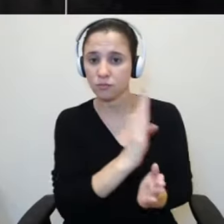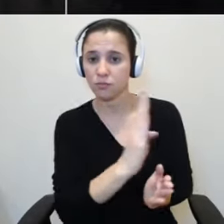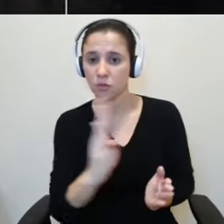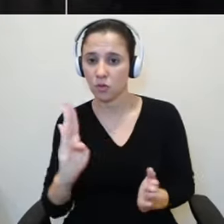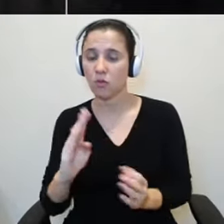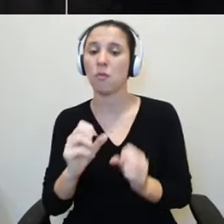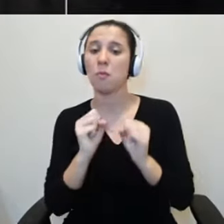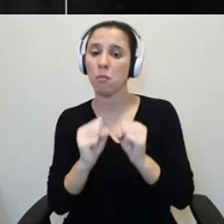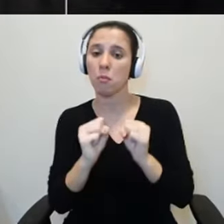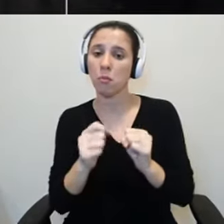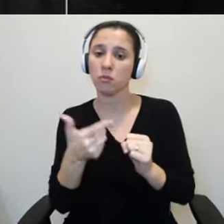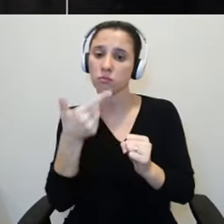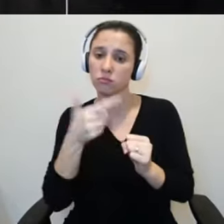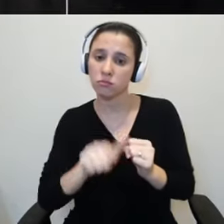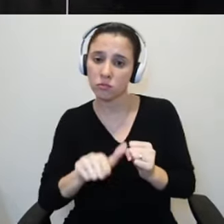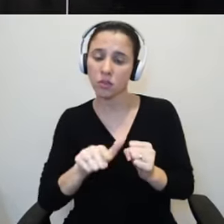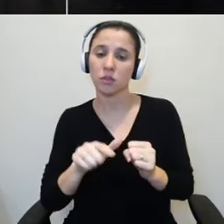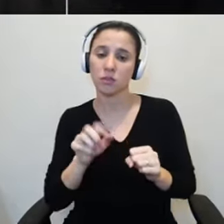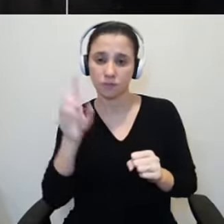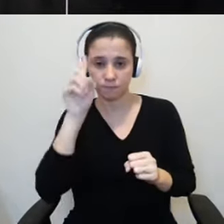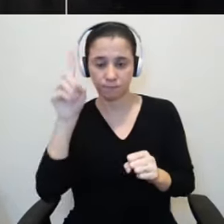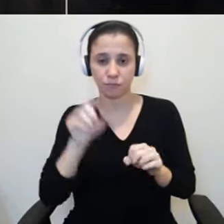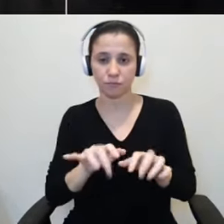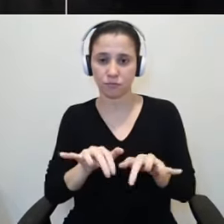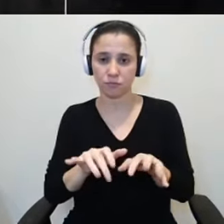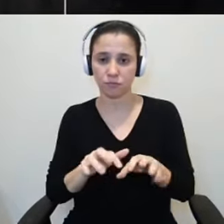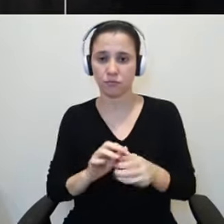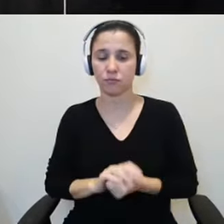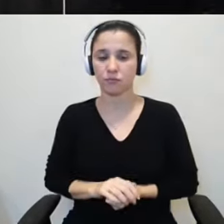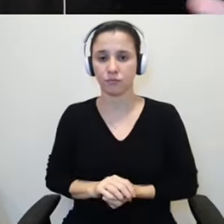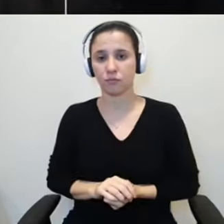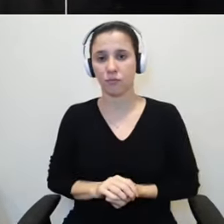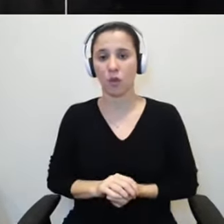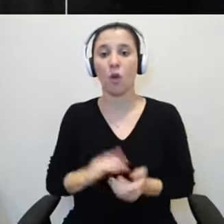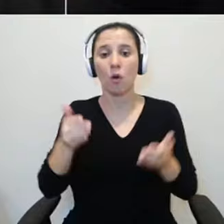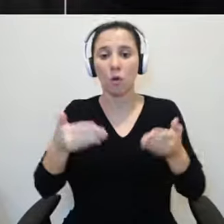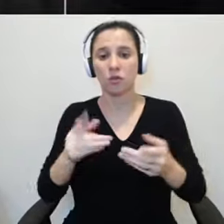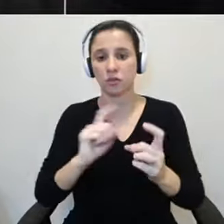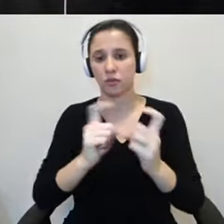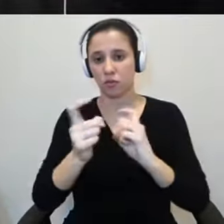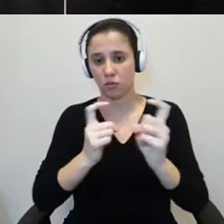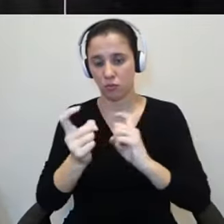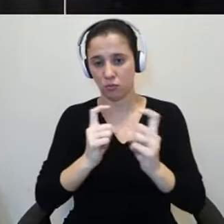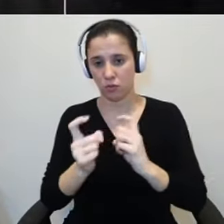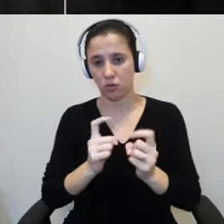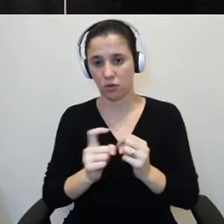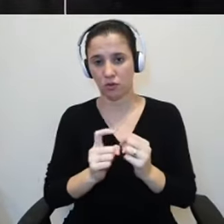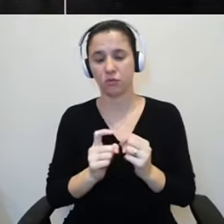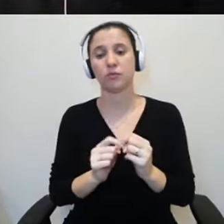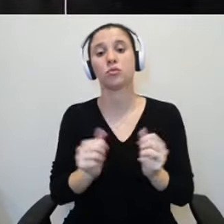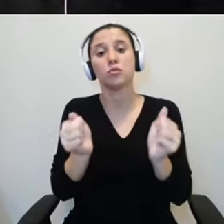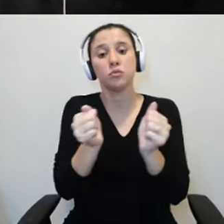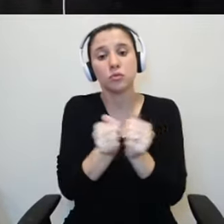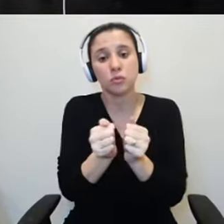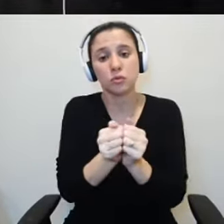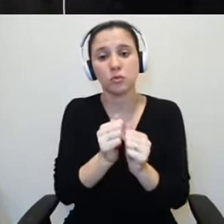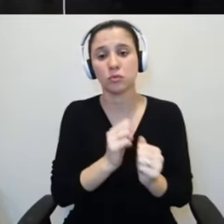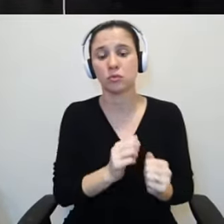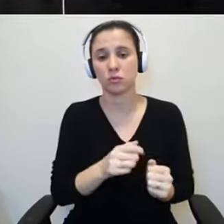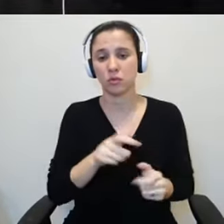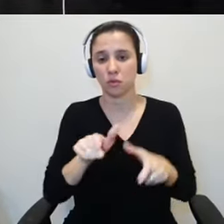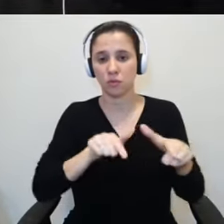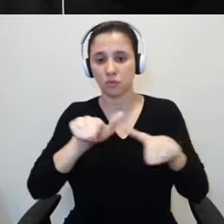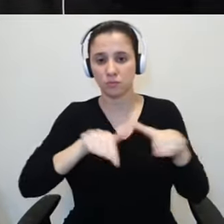tivemos uma reunião com os servidores da biblioteca, justamente para tentar viabilizar ações de